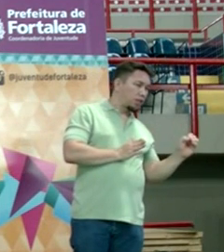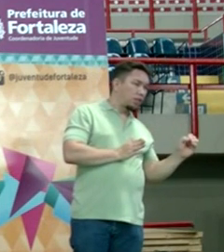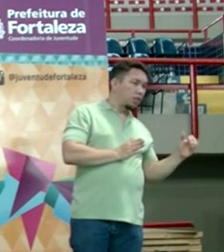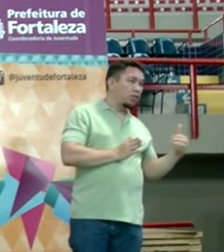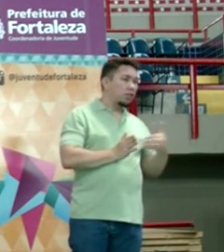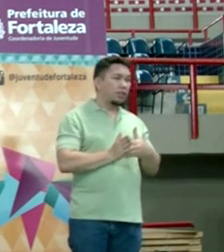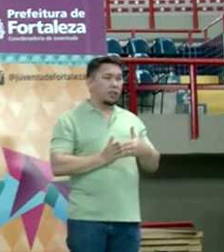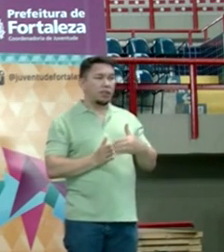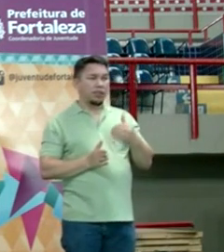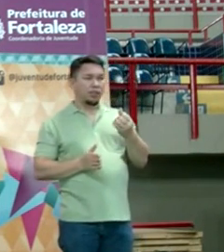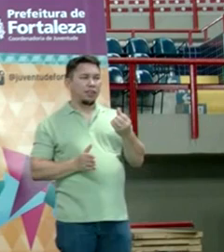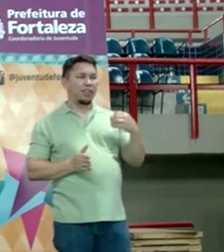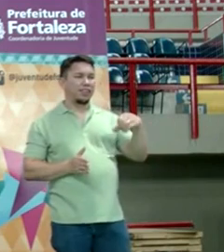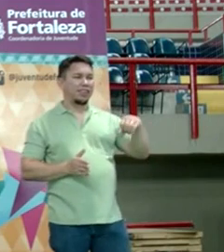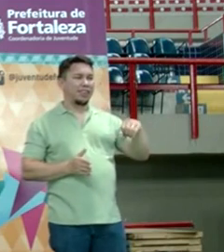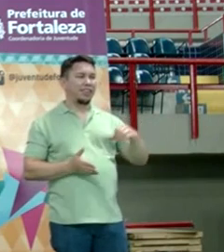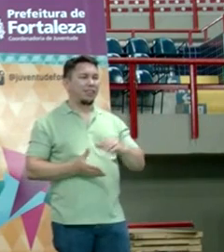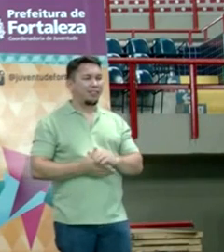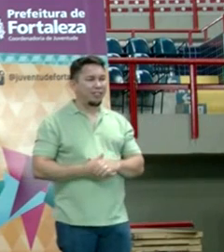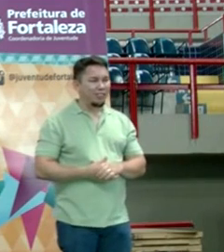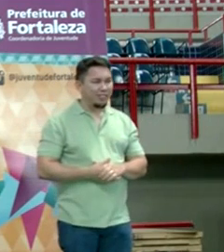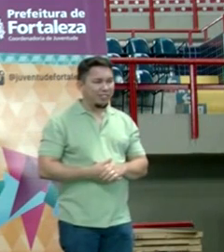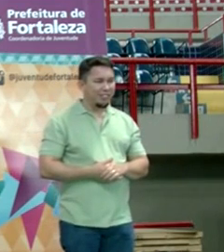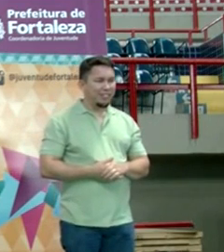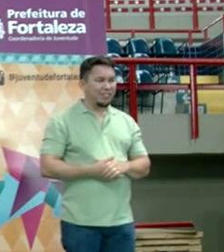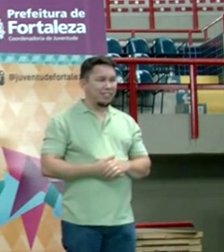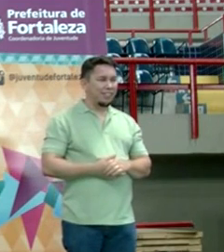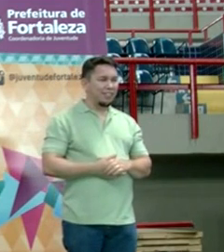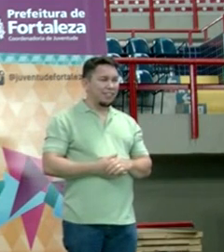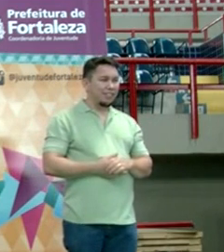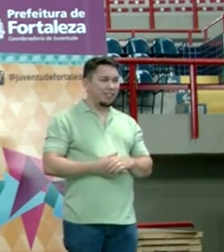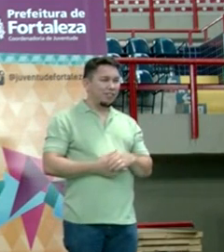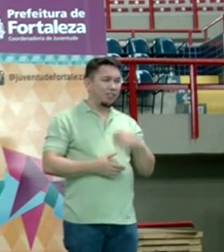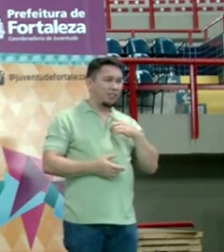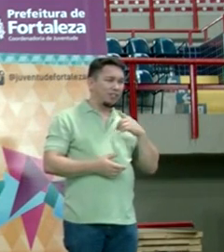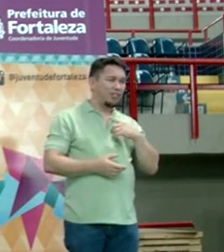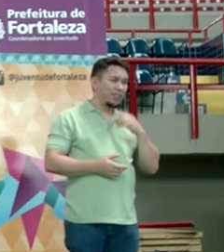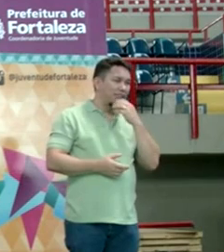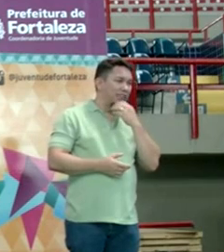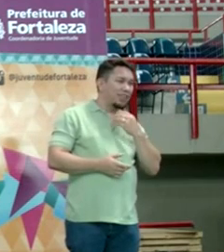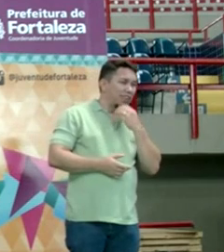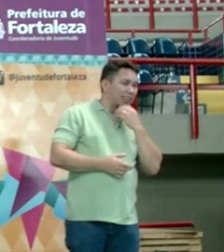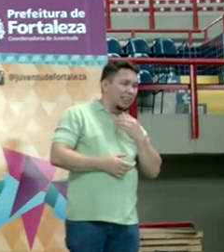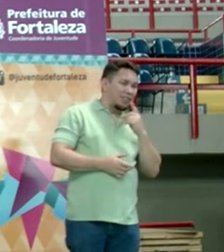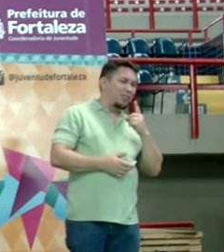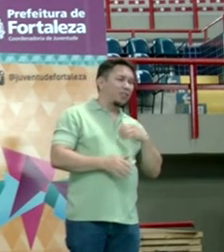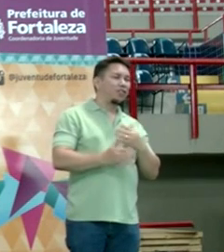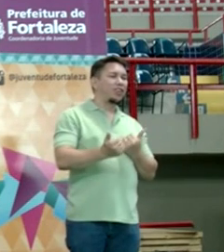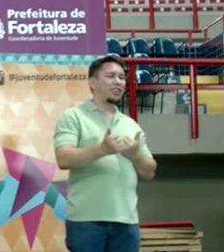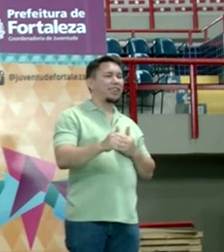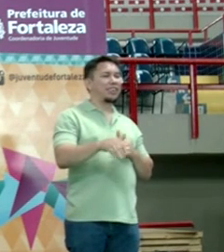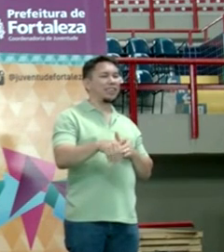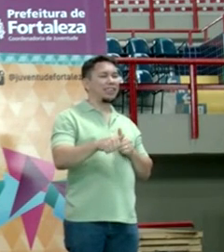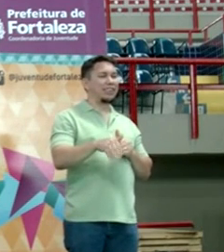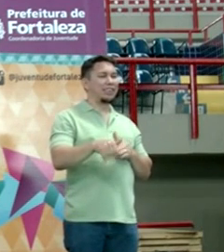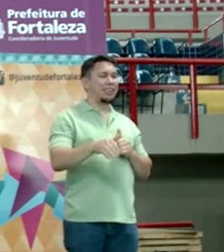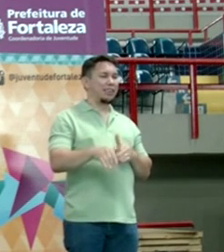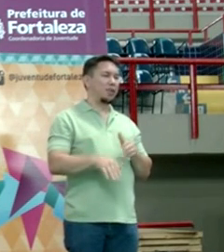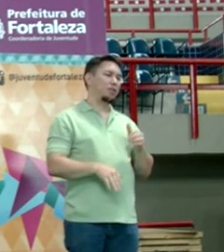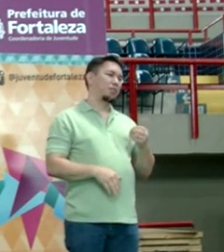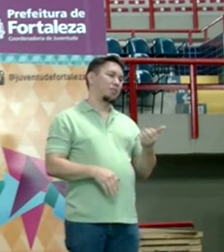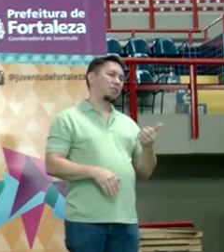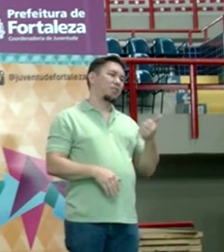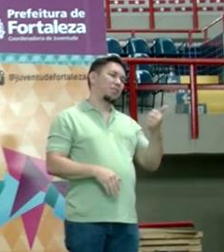que ano? 69? 69. Para não dizer que foi dezembro de 69, eles chegaram em setembro de